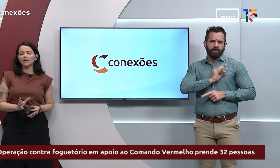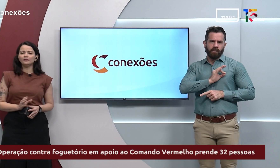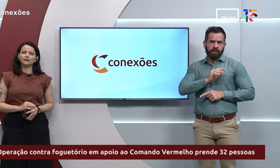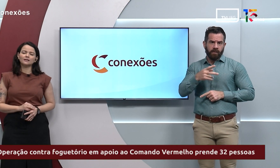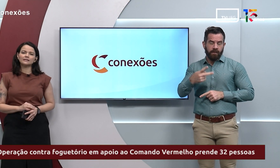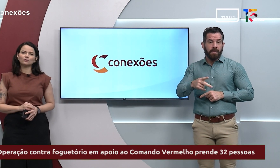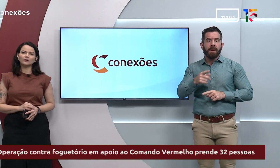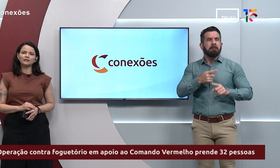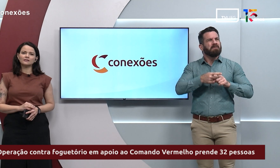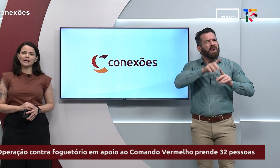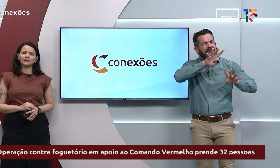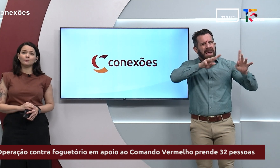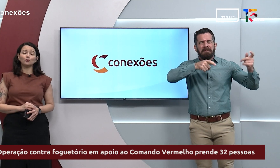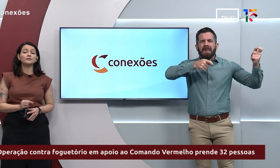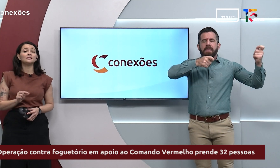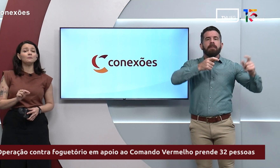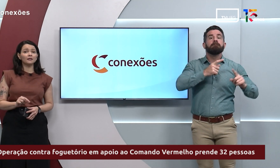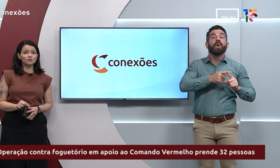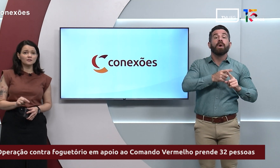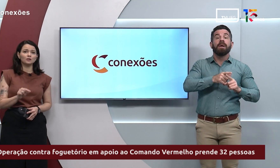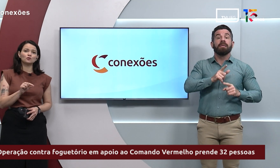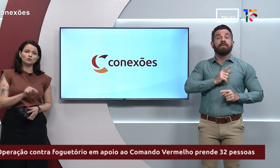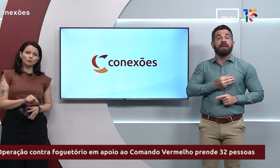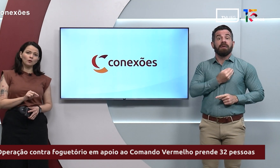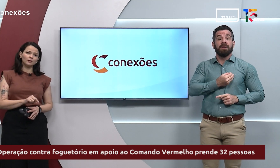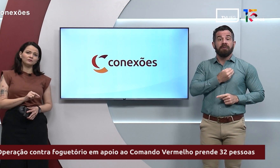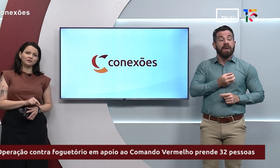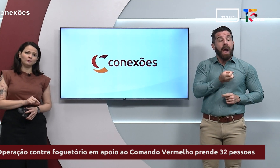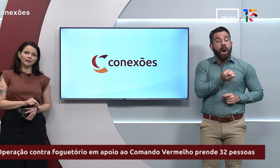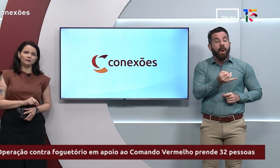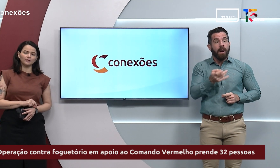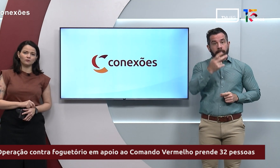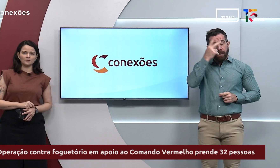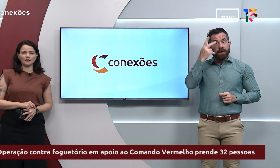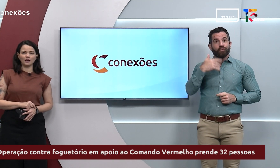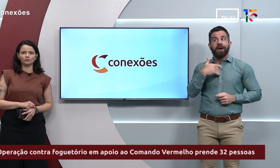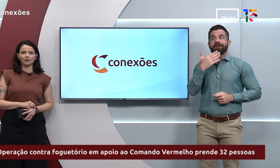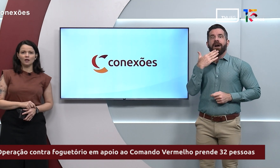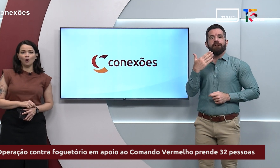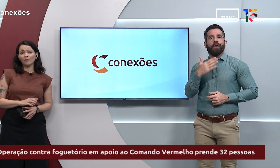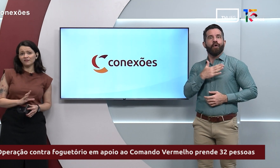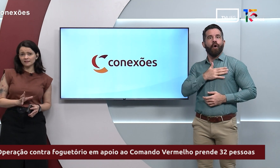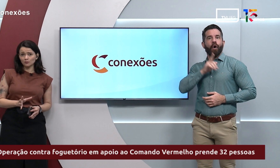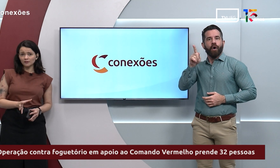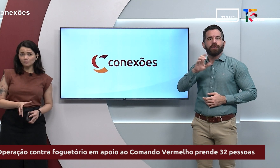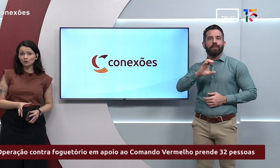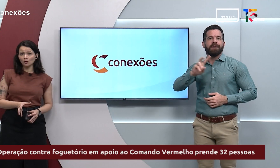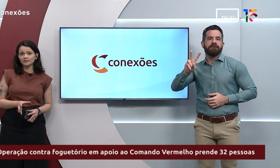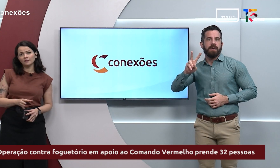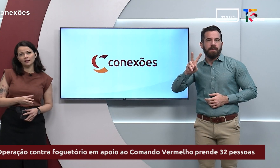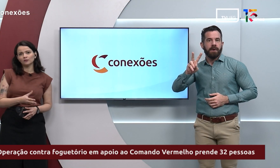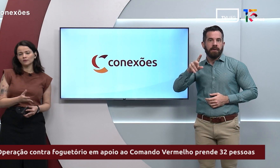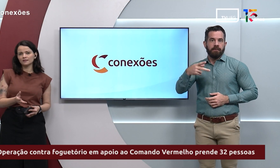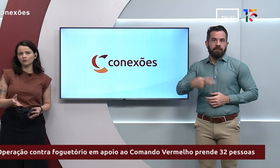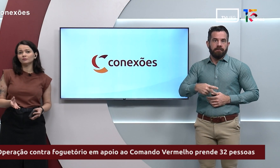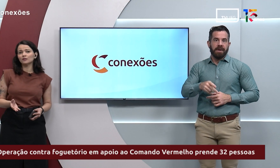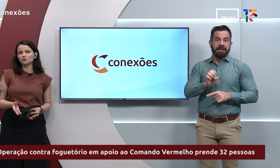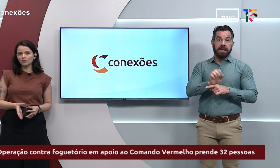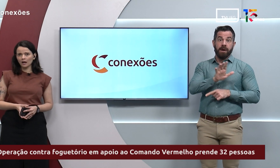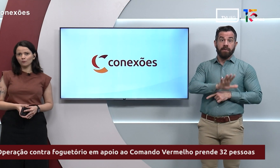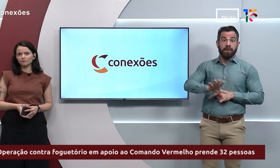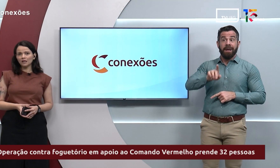comemoração teria sido organizada por simpatizantes do Comando Vermelho aqui no estado, uma facção criminosa que tem